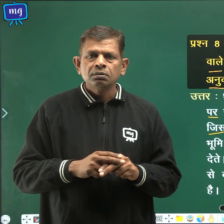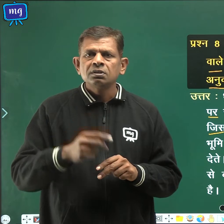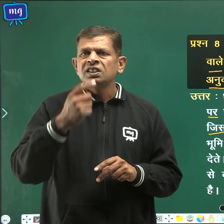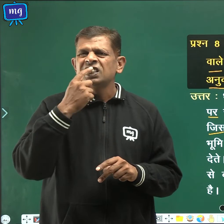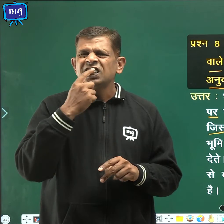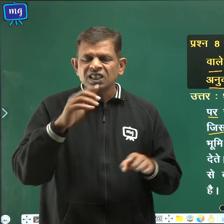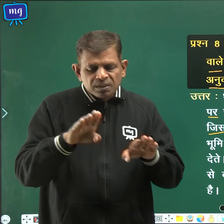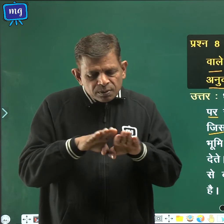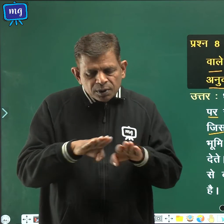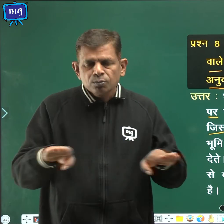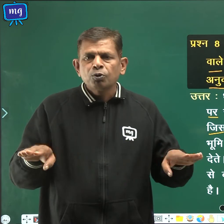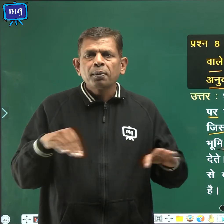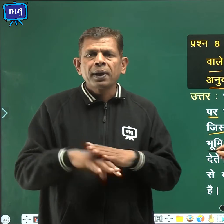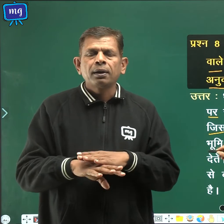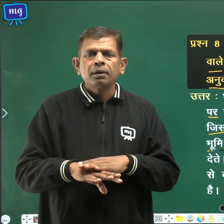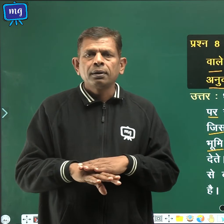सफ़ेद पृष्ठभूमि में